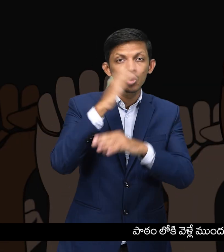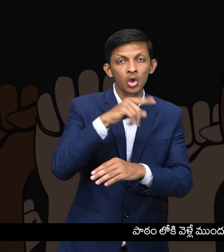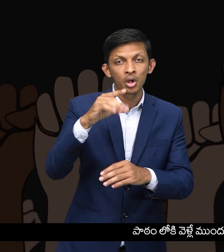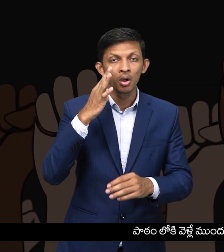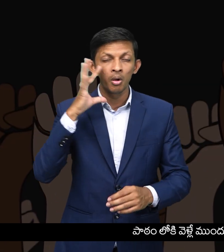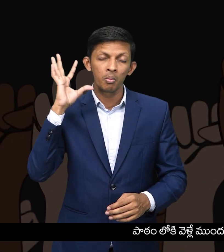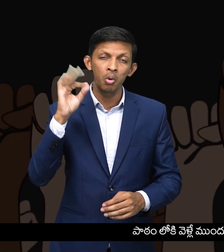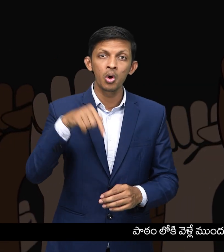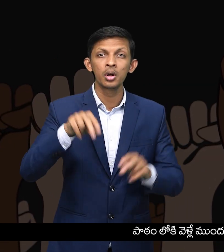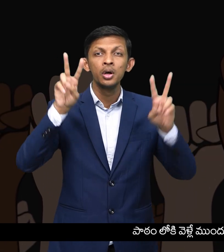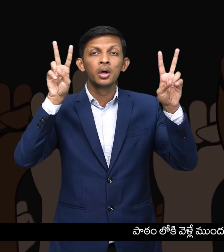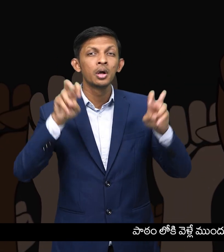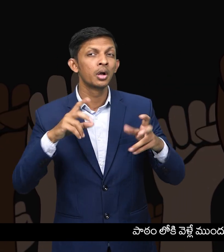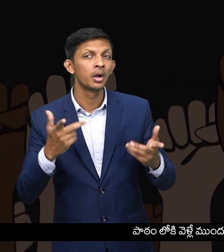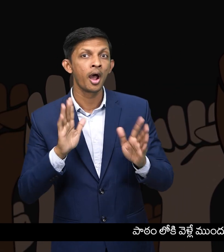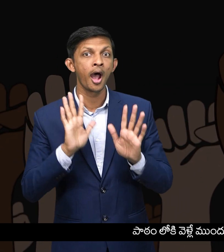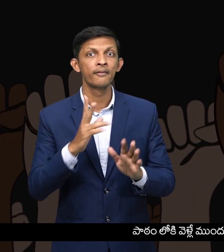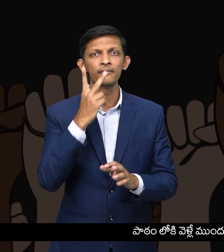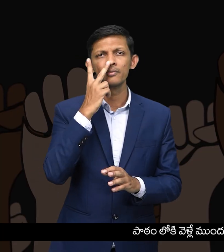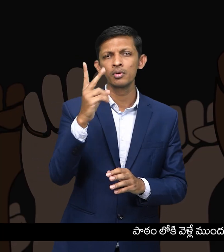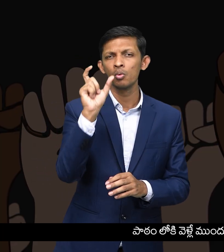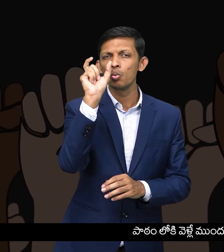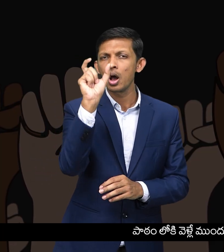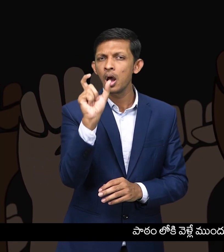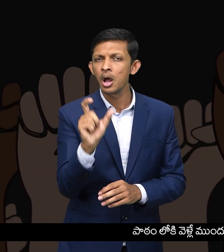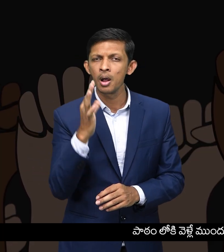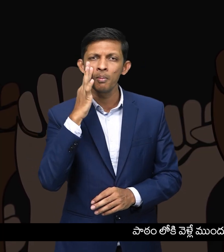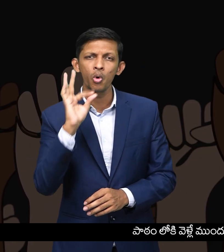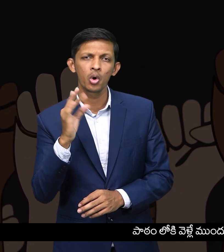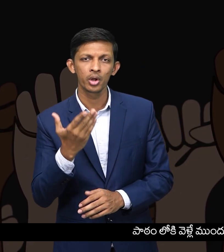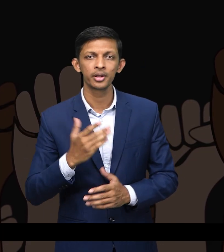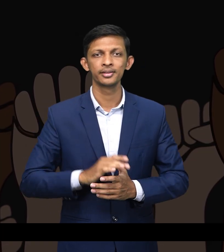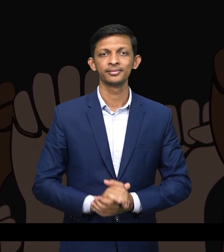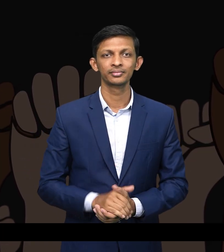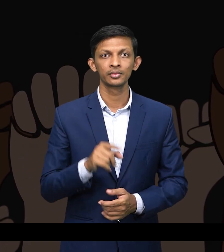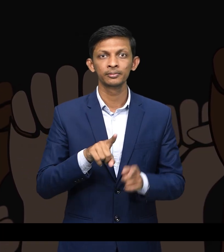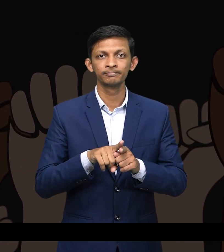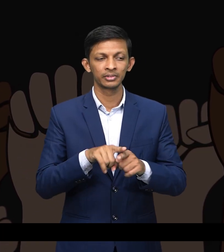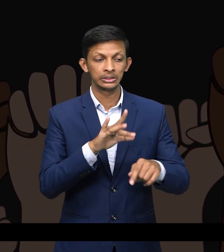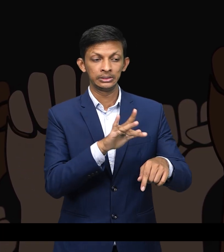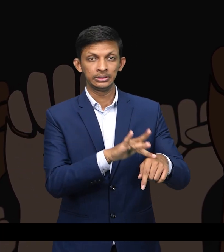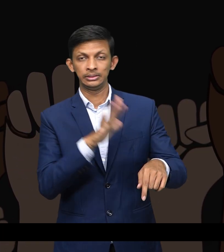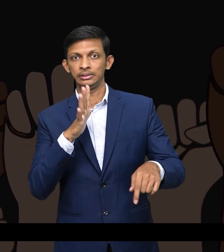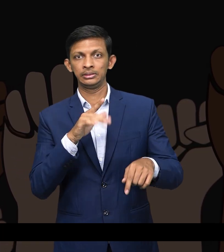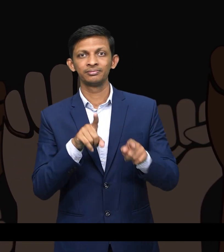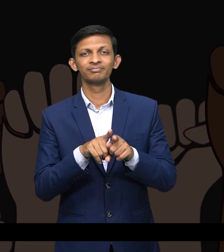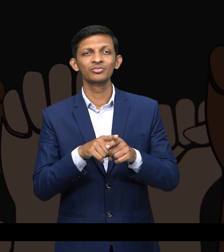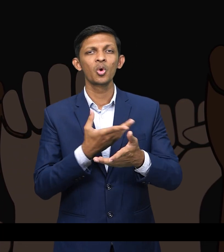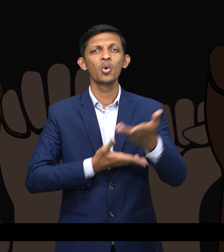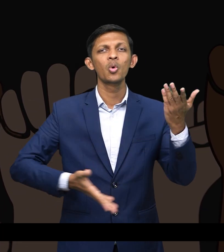పాఠంలోకి వెళ్లే ముందు ఒకసారి కీలక పదాలు తెలుసుకుందాం. కీలక పదాలు: అంటరానితనం,